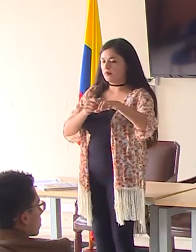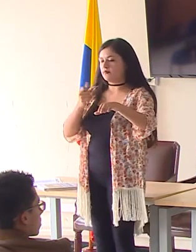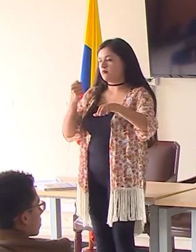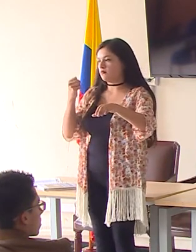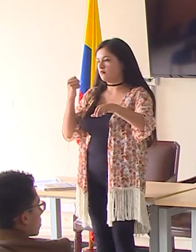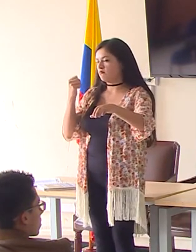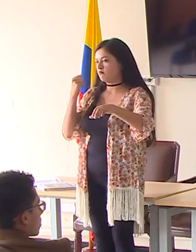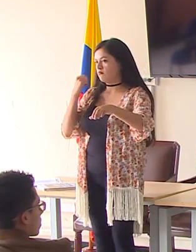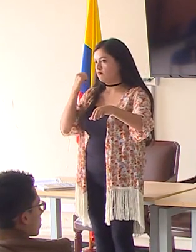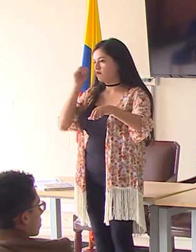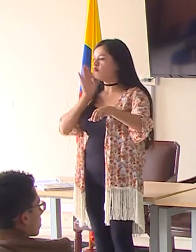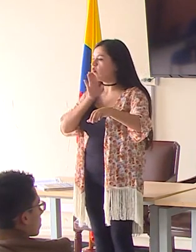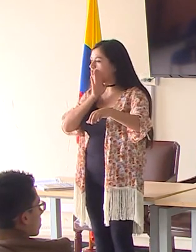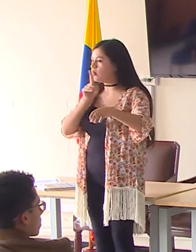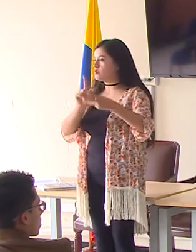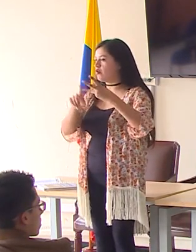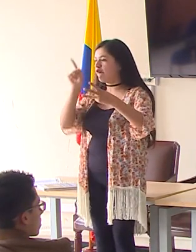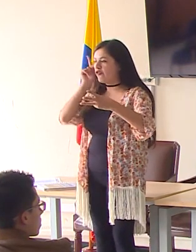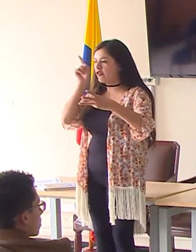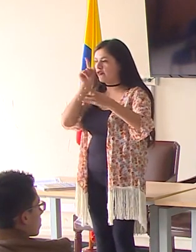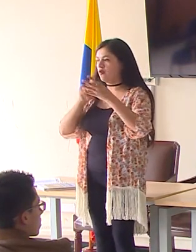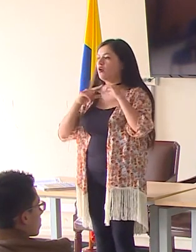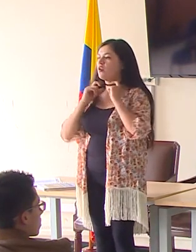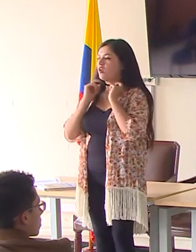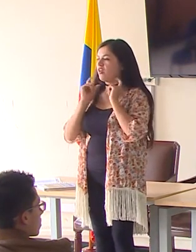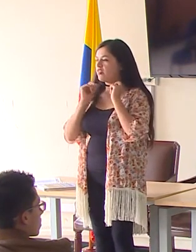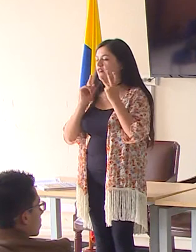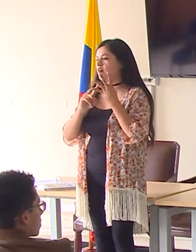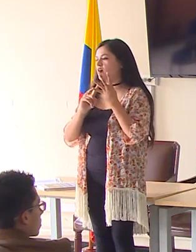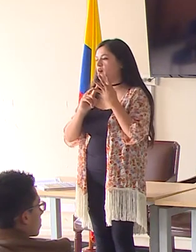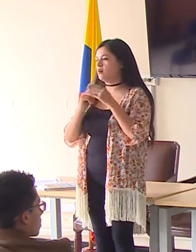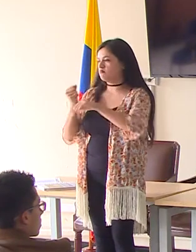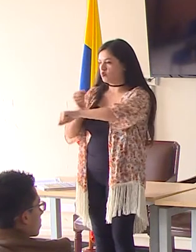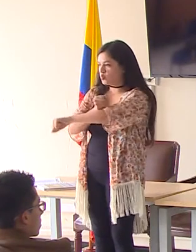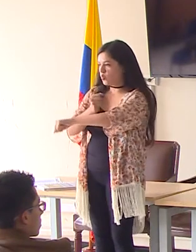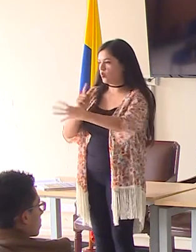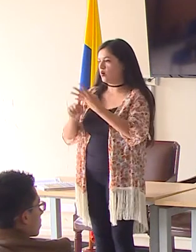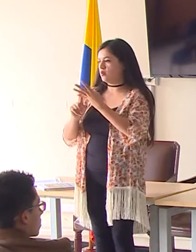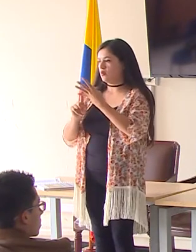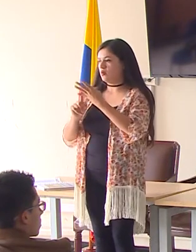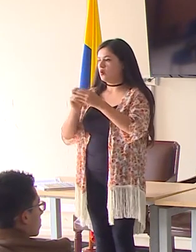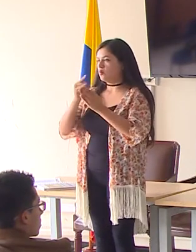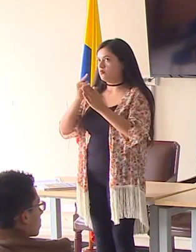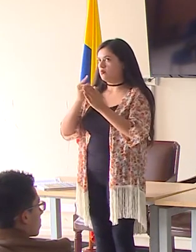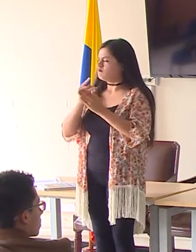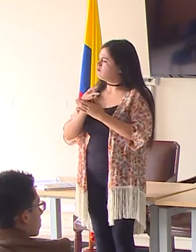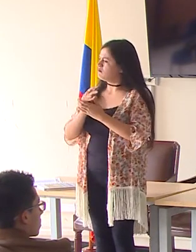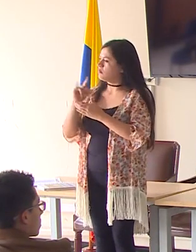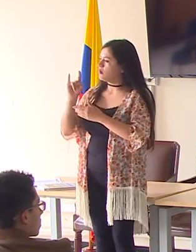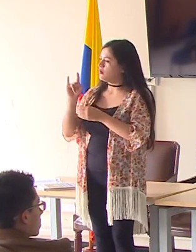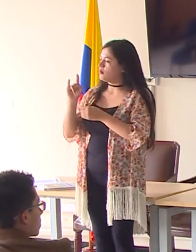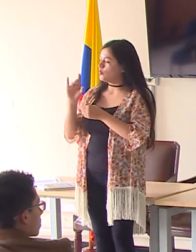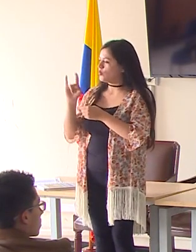voz a fontibón engativá suba raya arriba usaquén